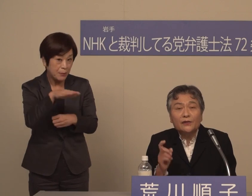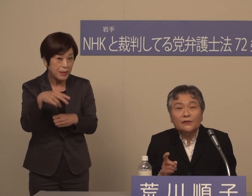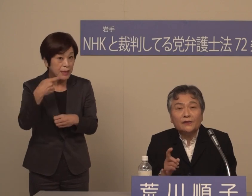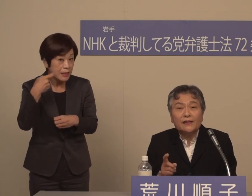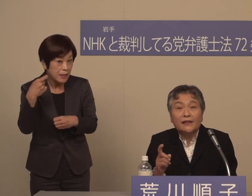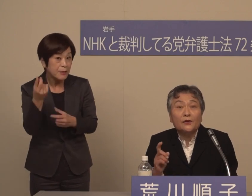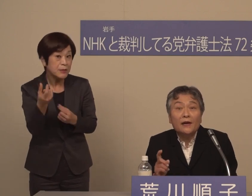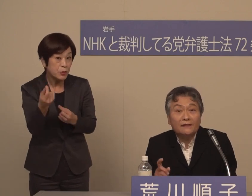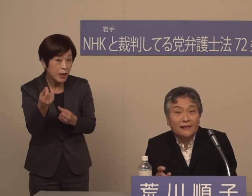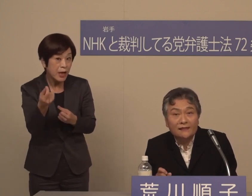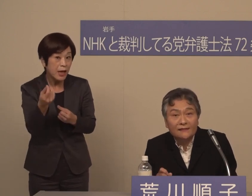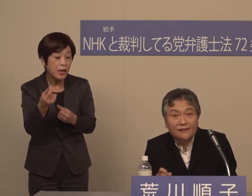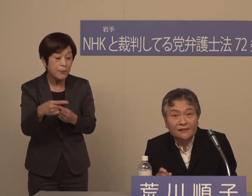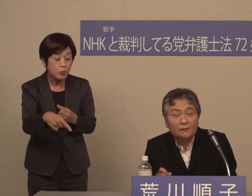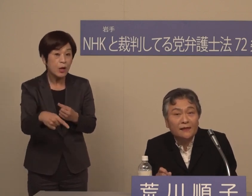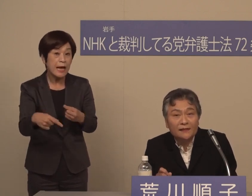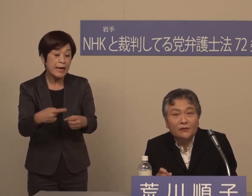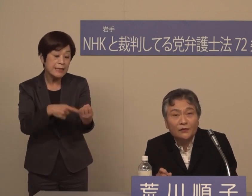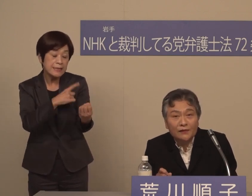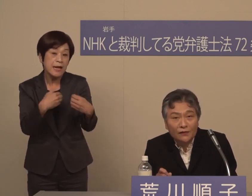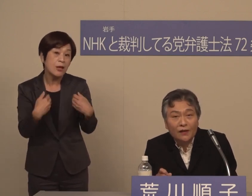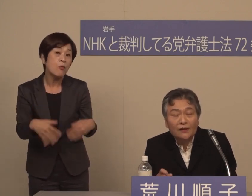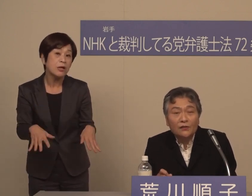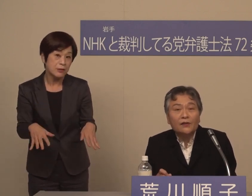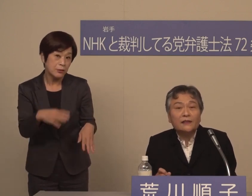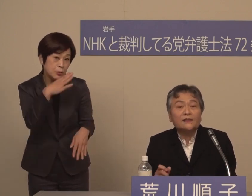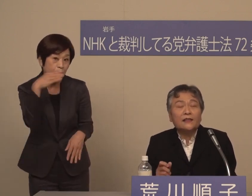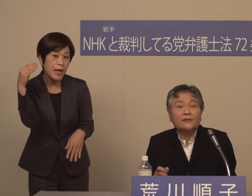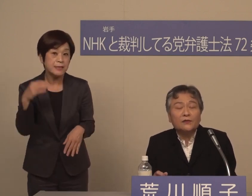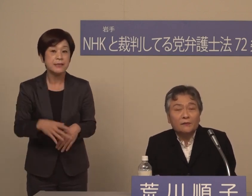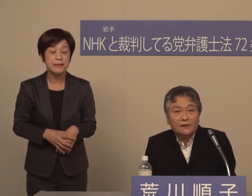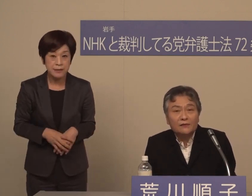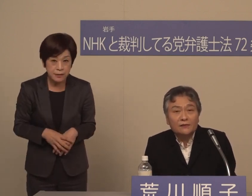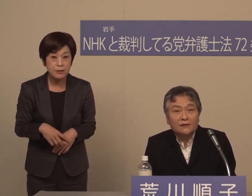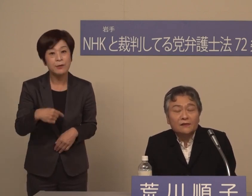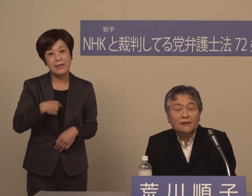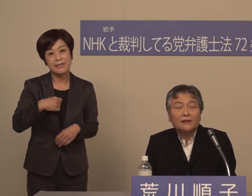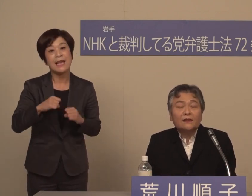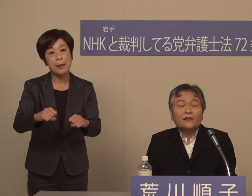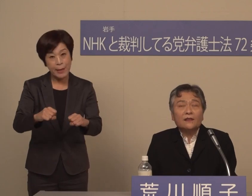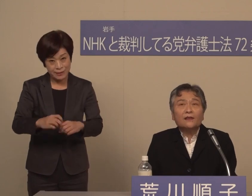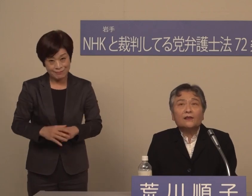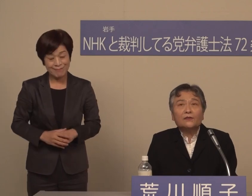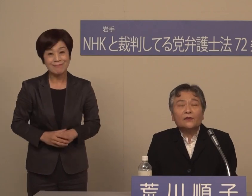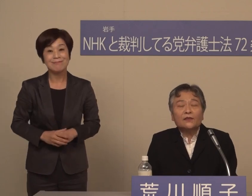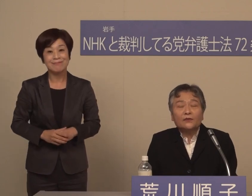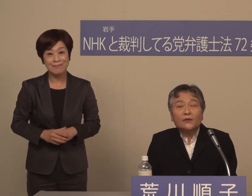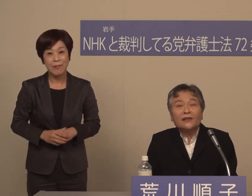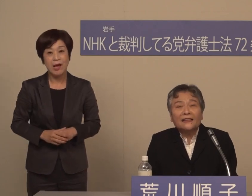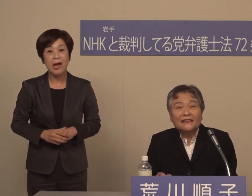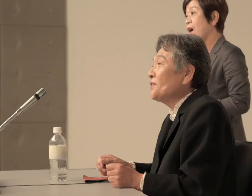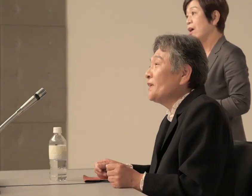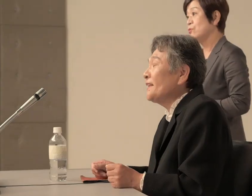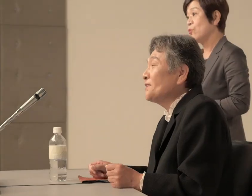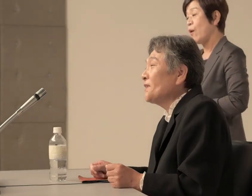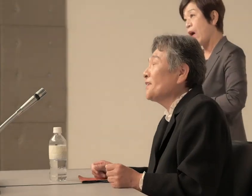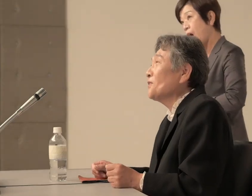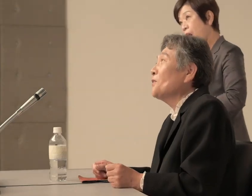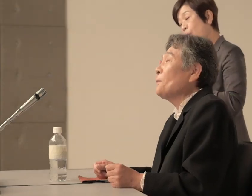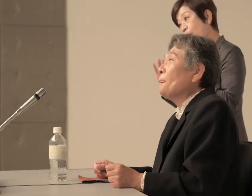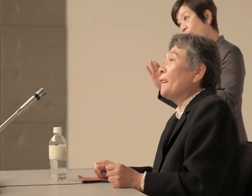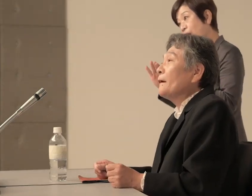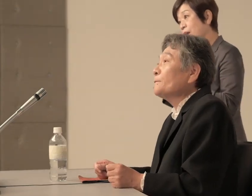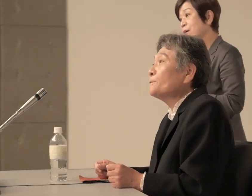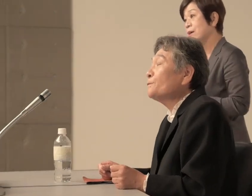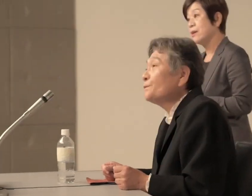さウイルス菌が弱くなるんですすばらしいことでしょそれはですやっておりますa それと私は